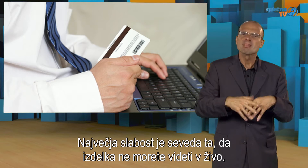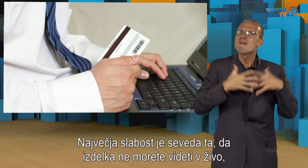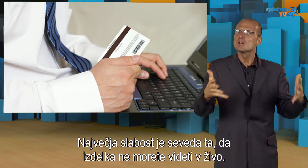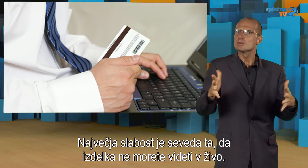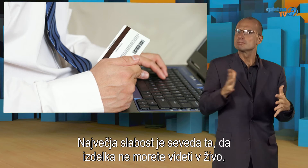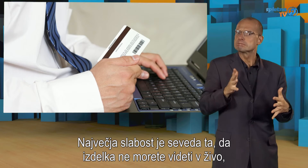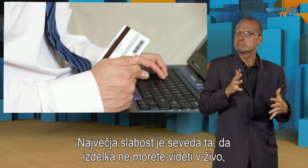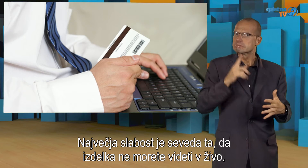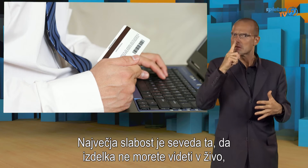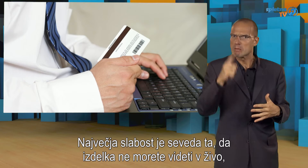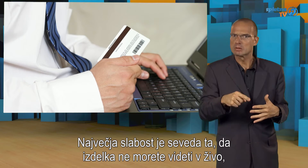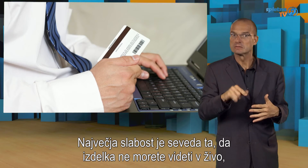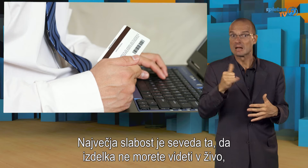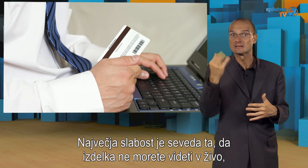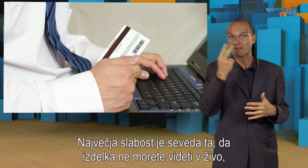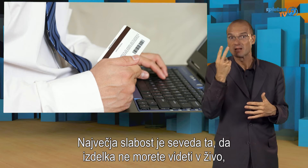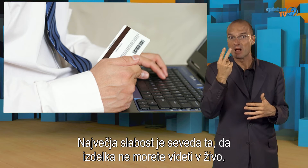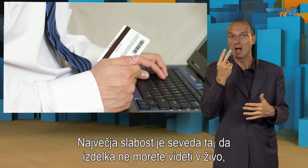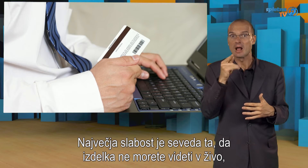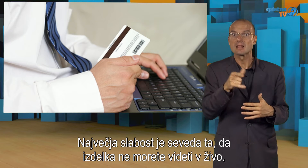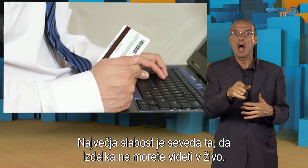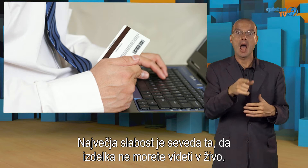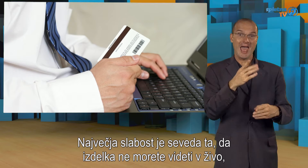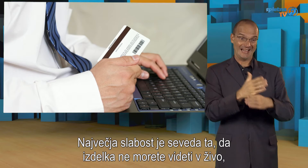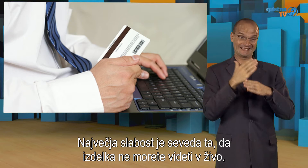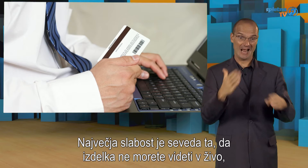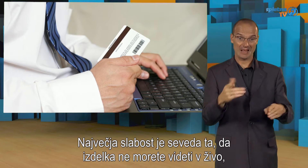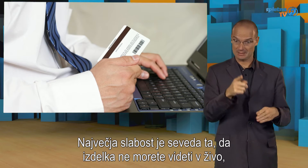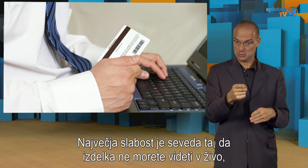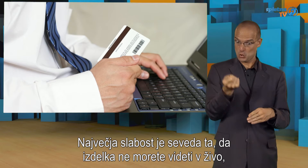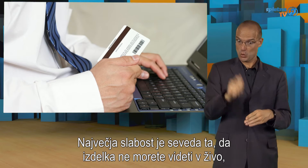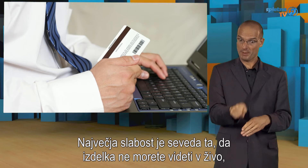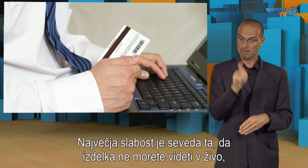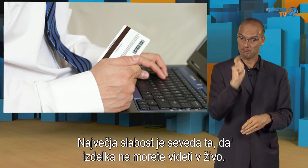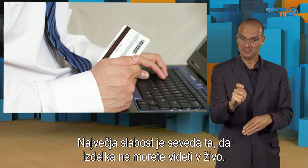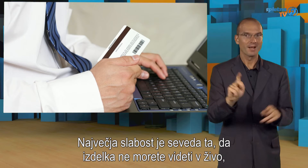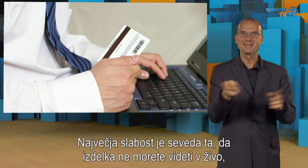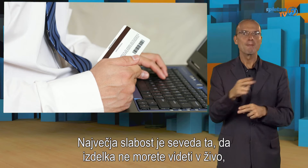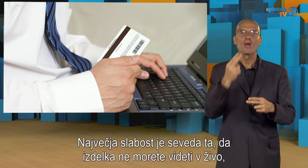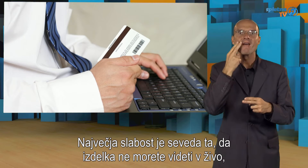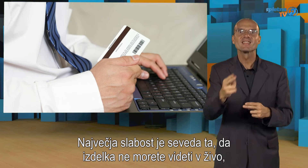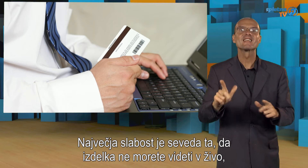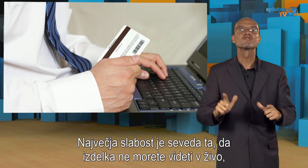Največja slabost je seveda ta, da izdelka ne morete videti v živo, če kupujete preko spleta.